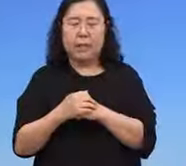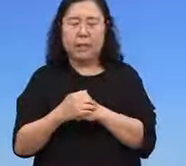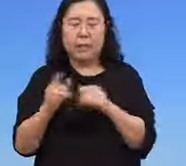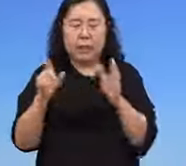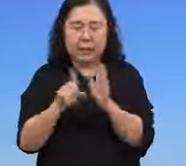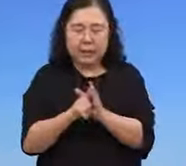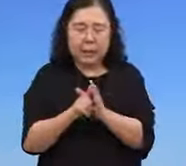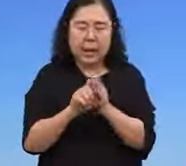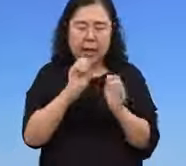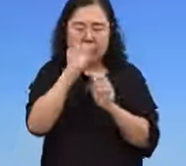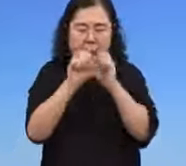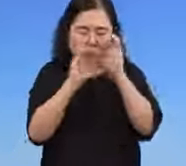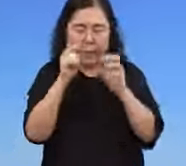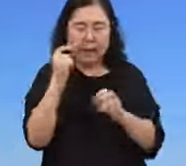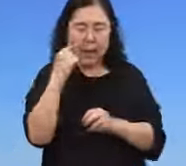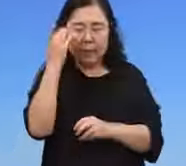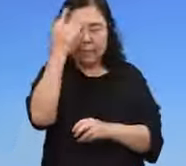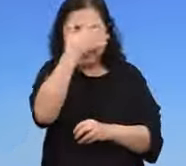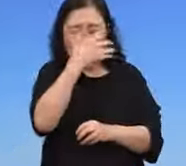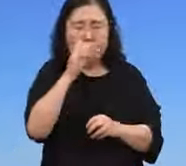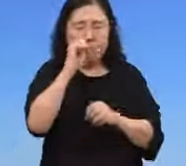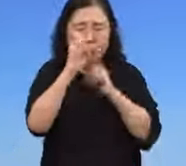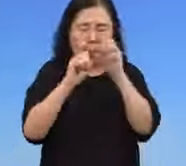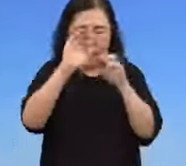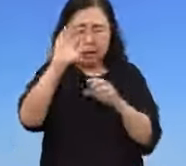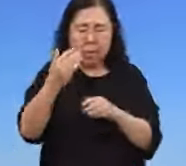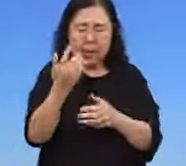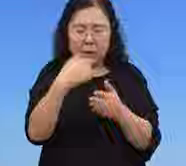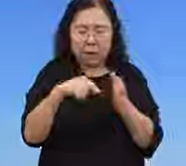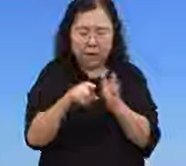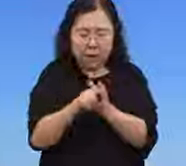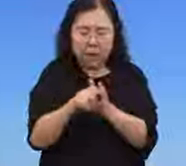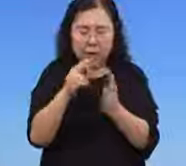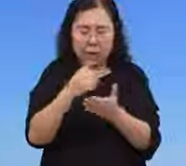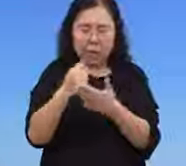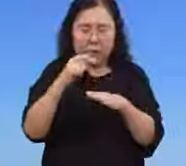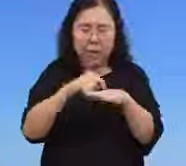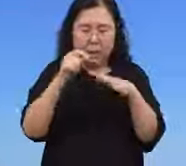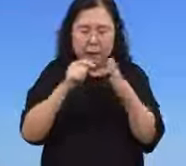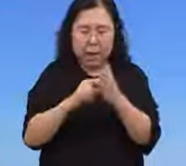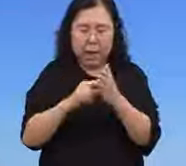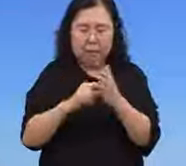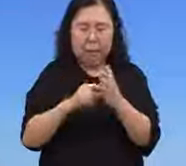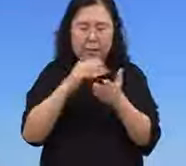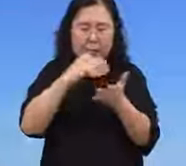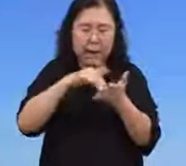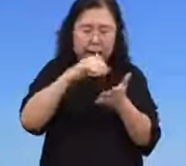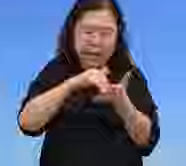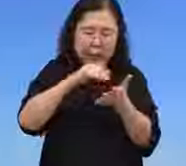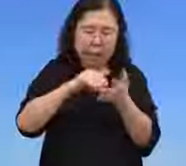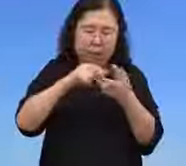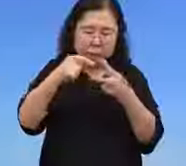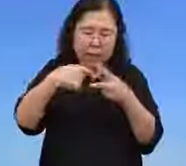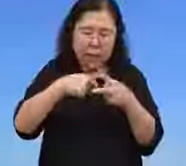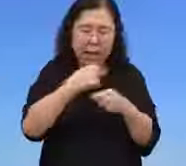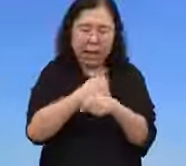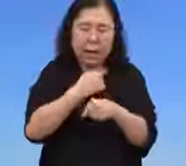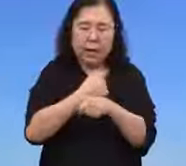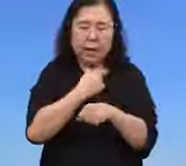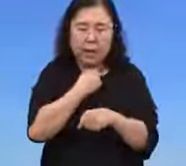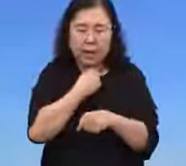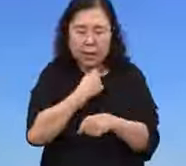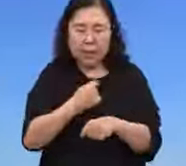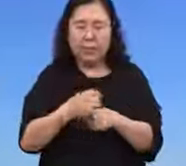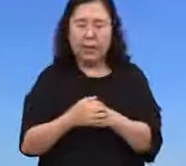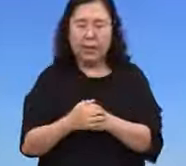아버지, 그 신앙 고백이 아름다운 고백이 되기 위하여 주님의 마음을 아버지 헤아리기를 원합니다. 주님의 마음을